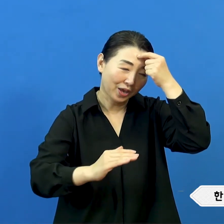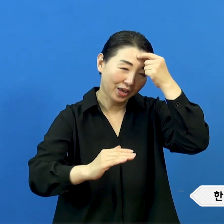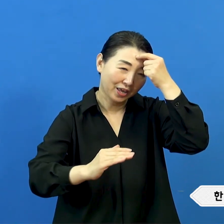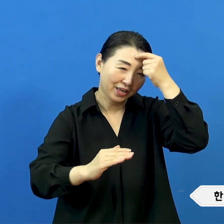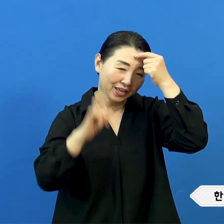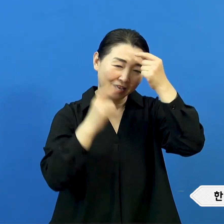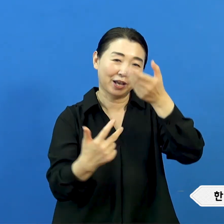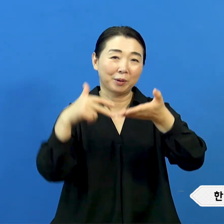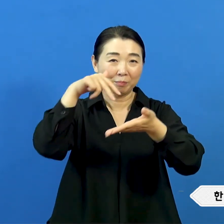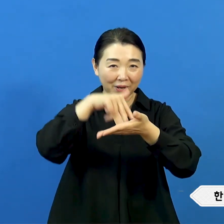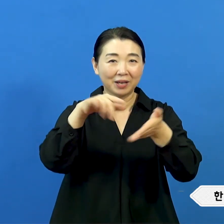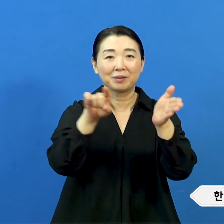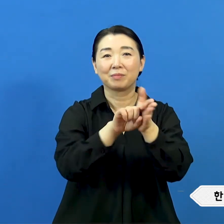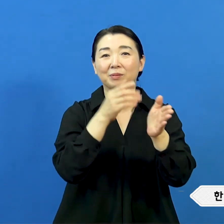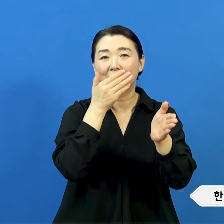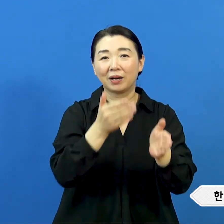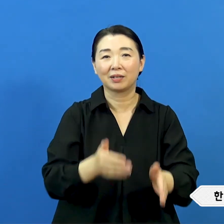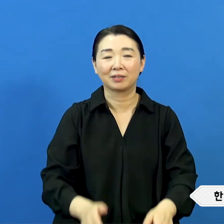수가 있습니다.